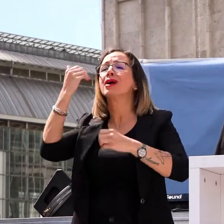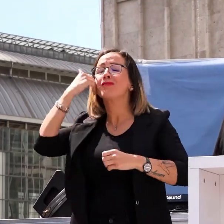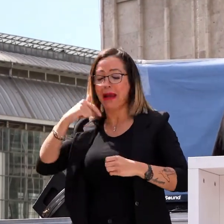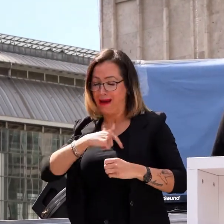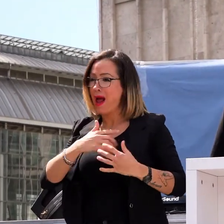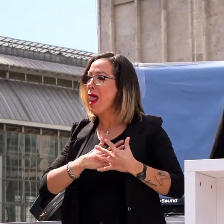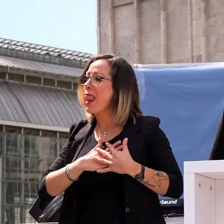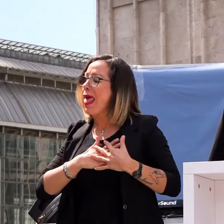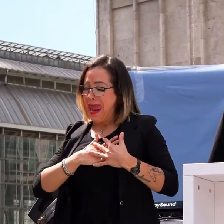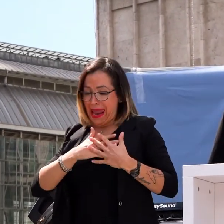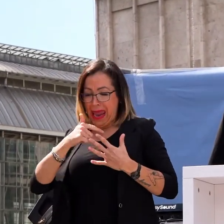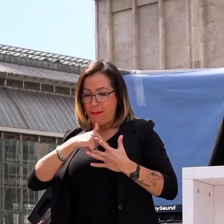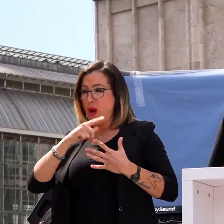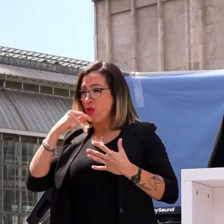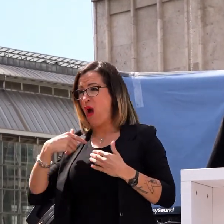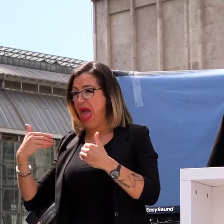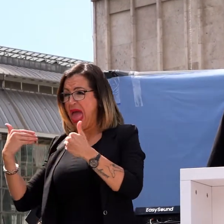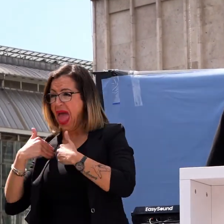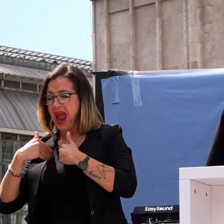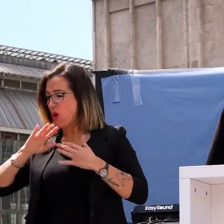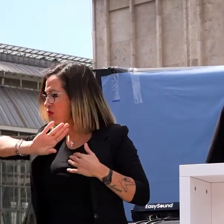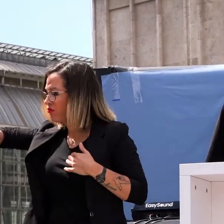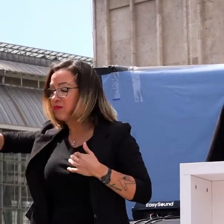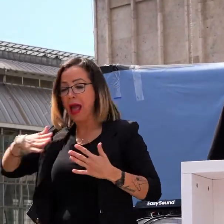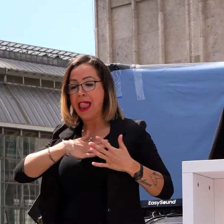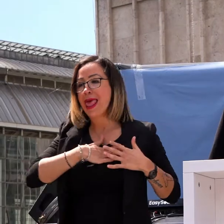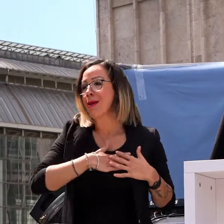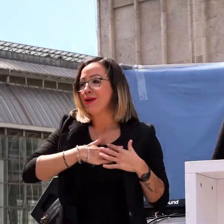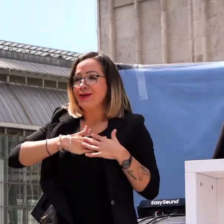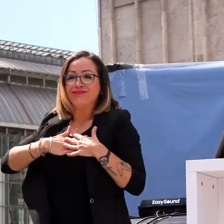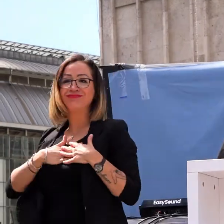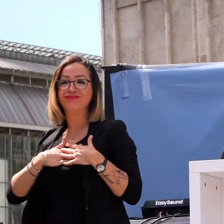stellt die Liebe über euer eigenes Ego.